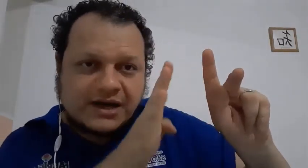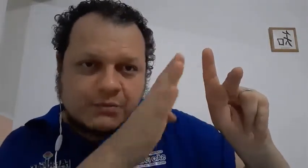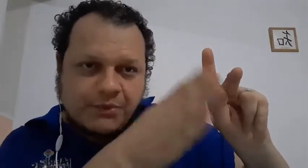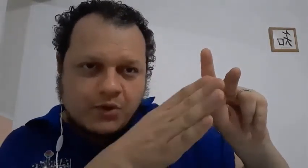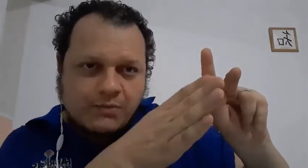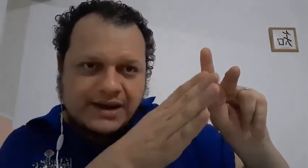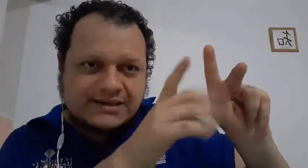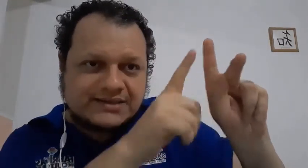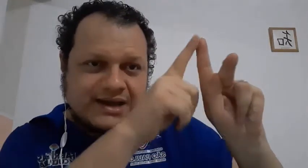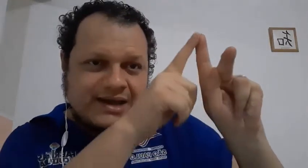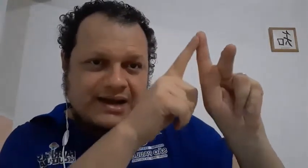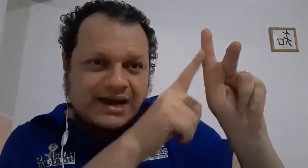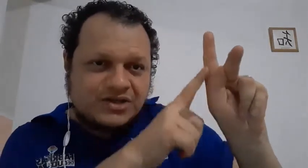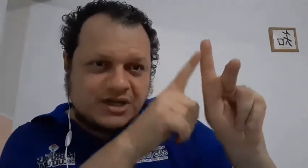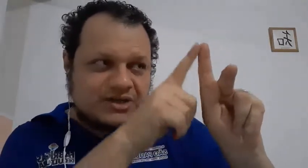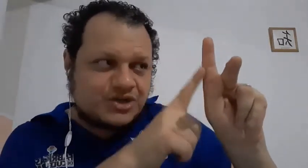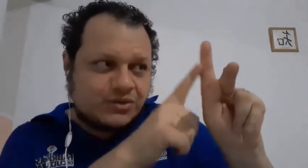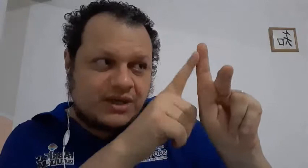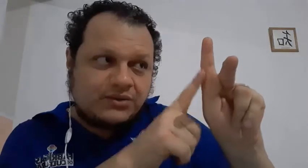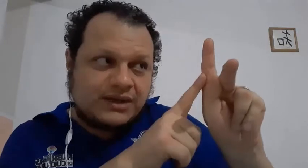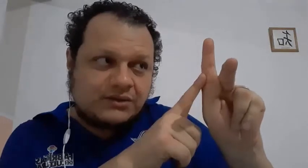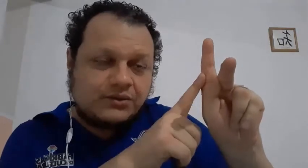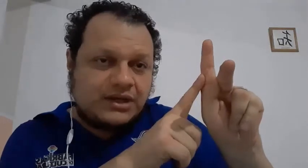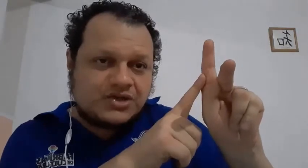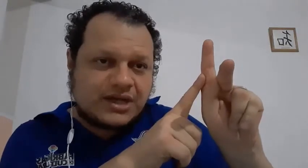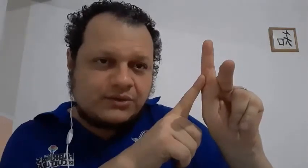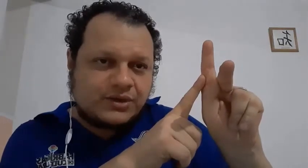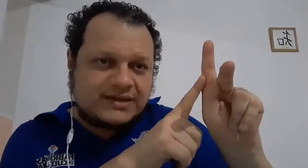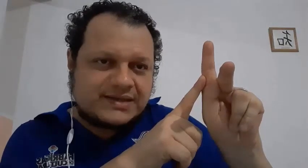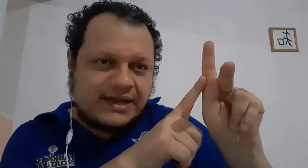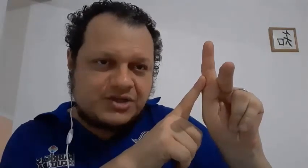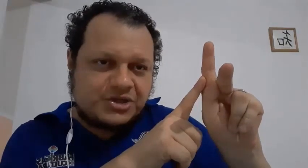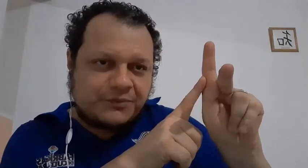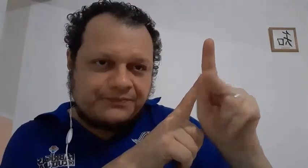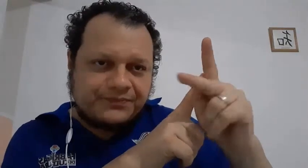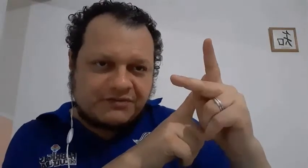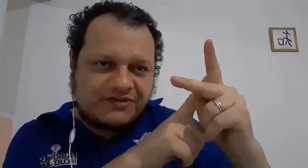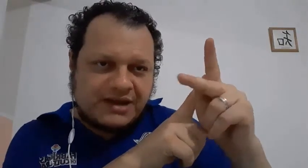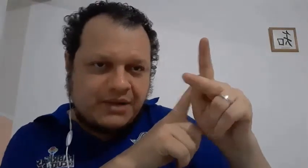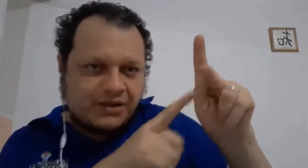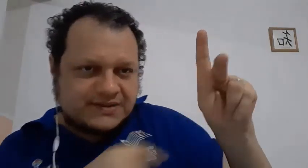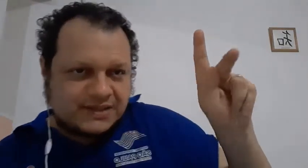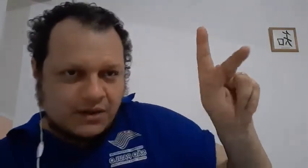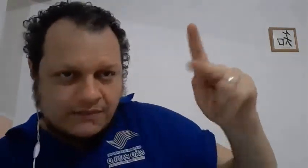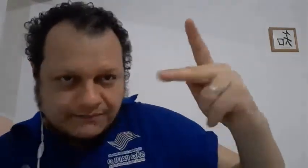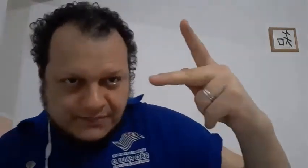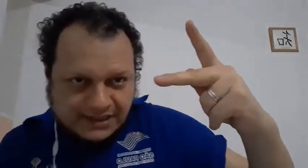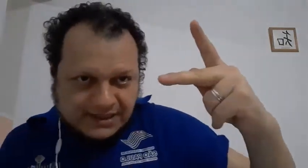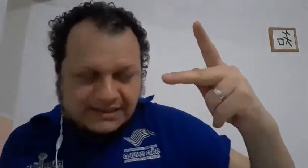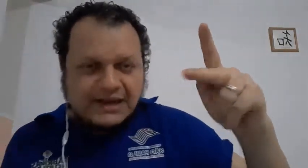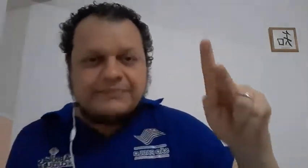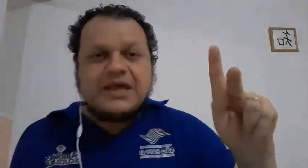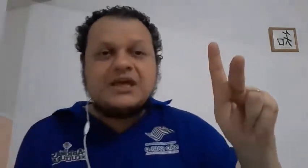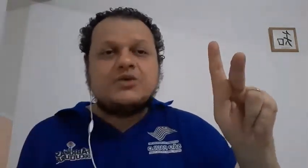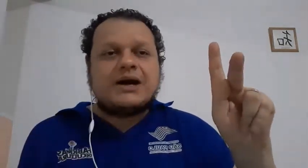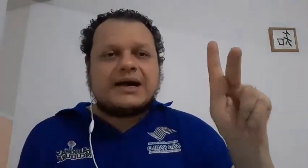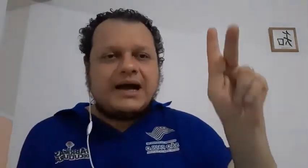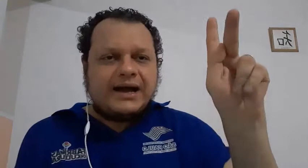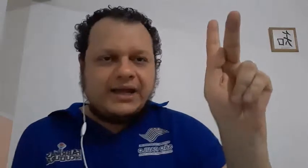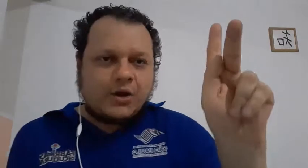um pouco mais adiante do que o dedo indicador que está retinho. Então vai ficar meio assim, ó. Tá? E o H, ele